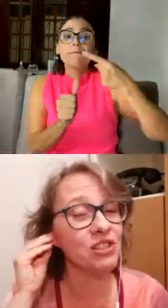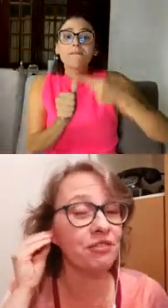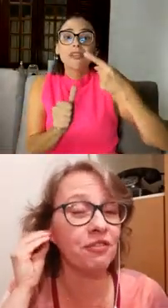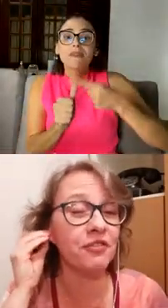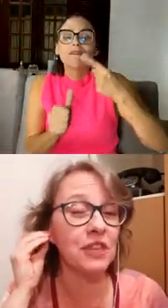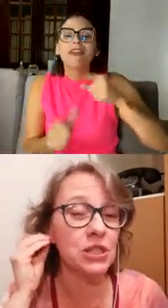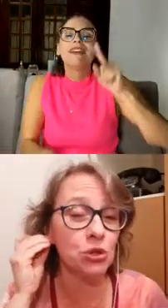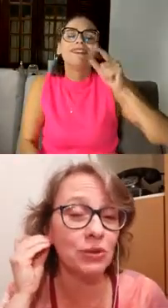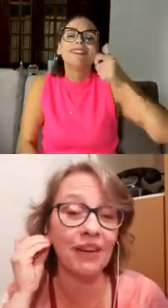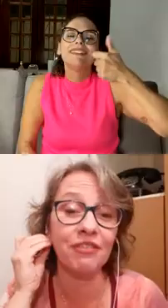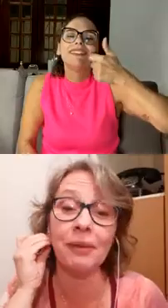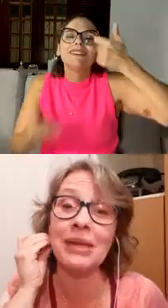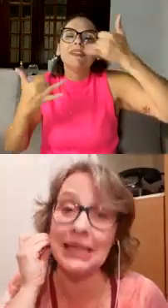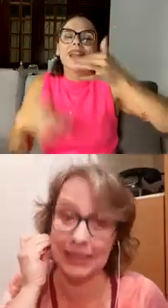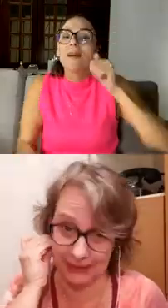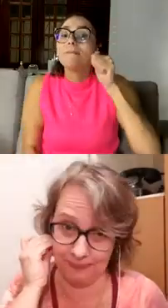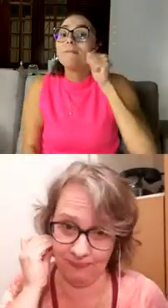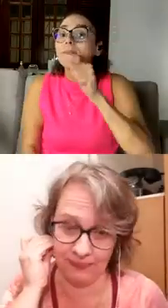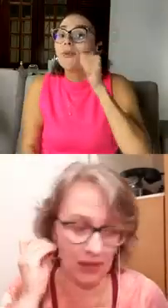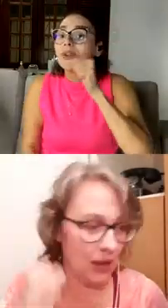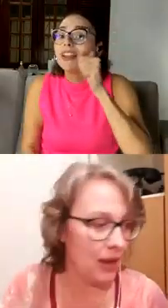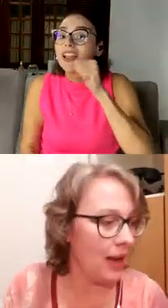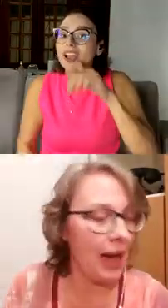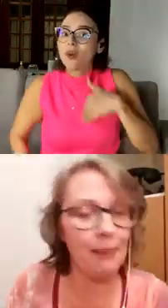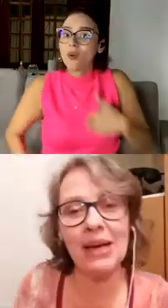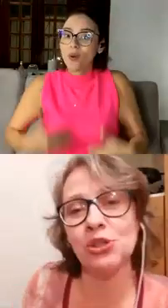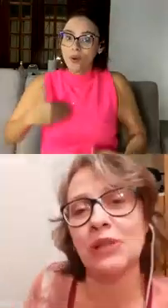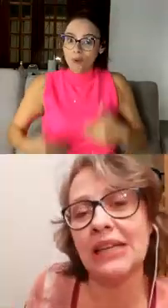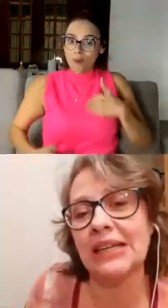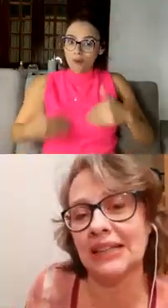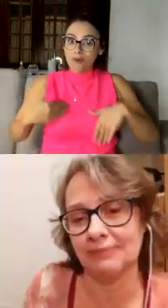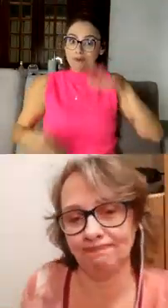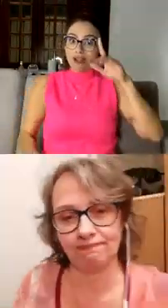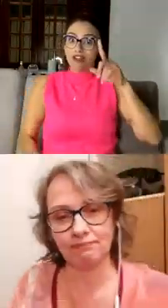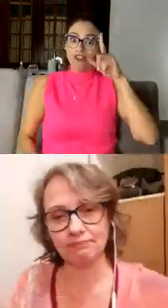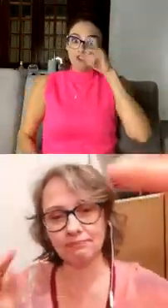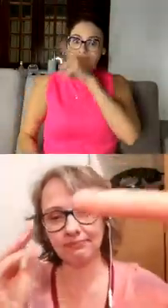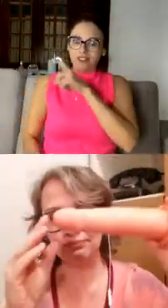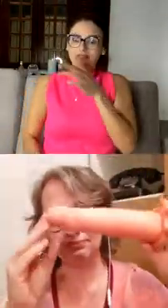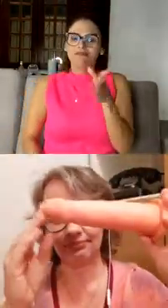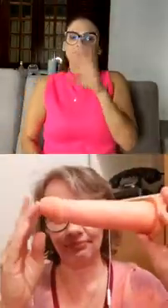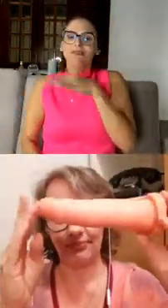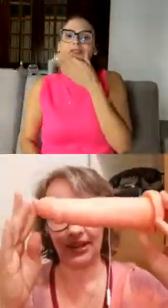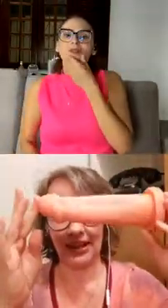mais difícil, que é a feminina. A masculina